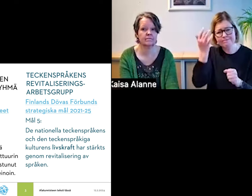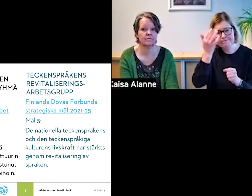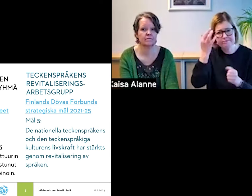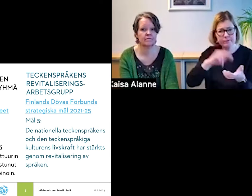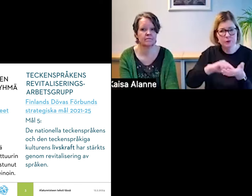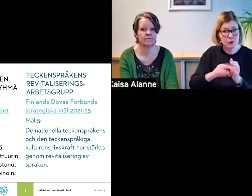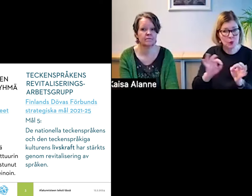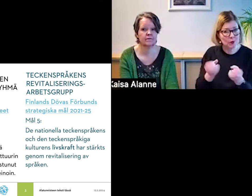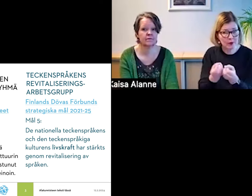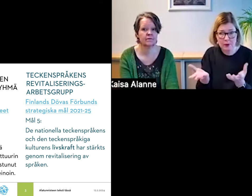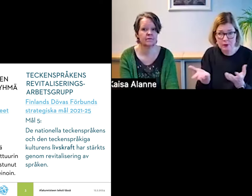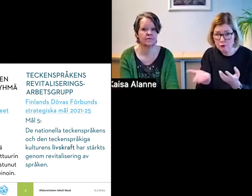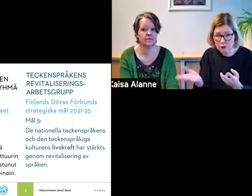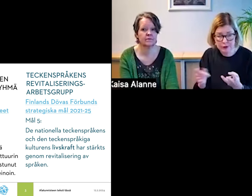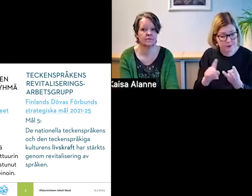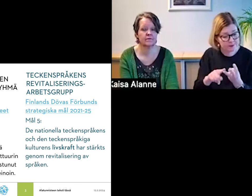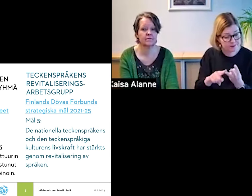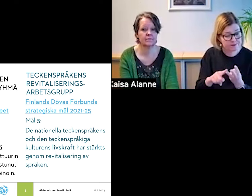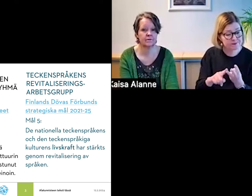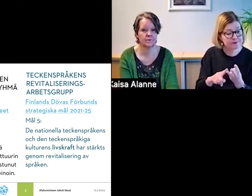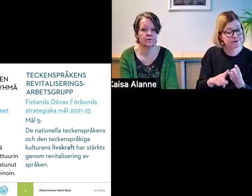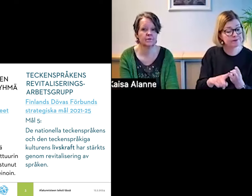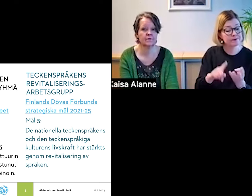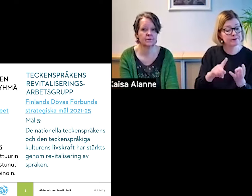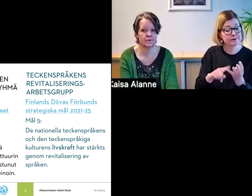lapsille tarjottava viittomakielinen toiminta ja sen suunnittelu.